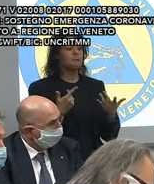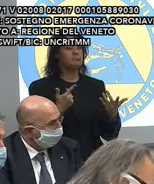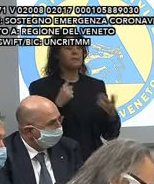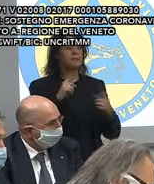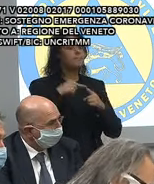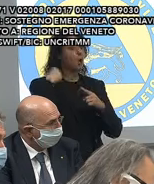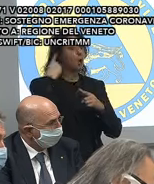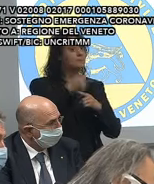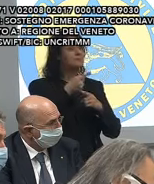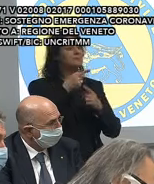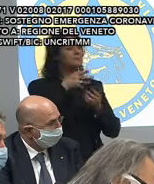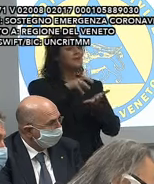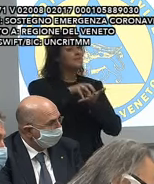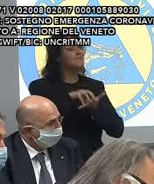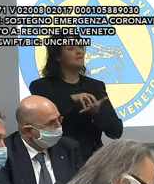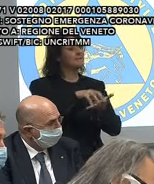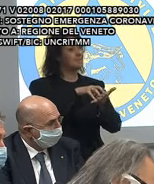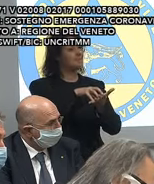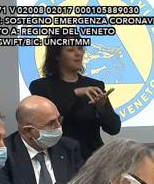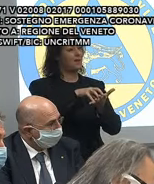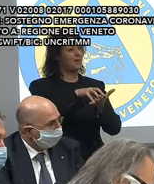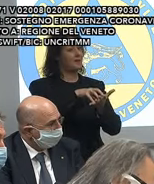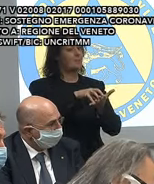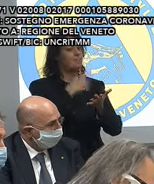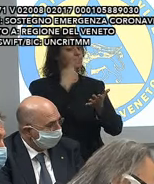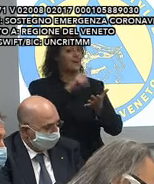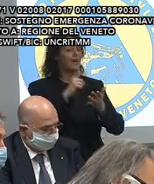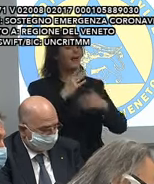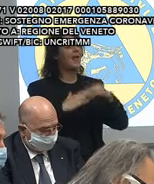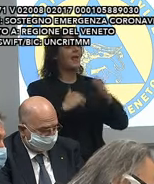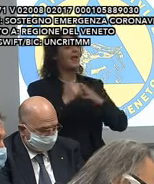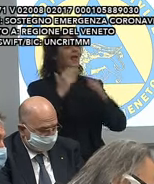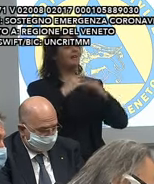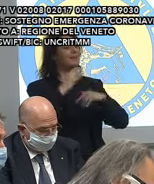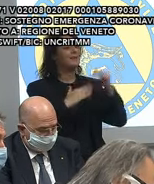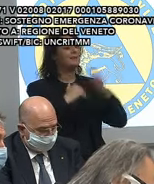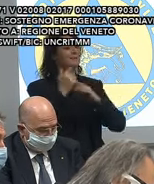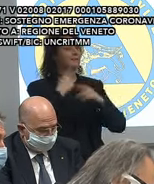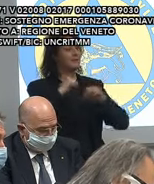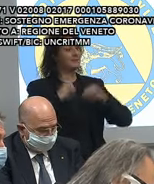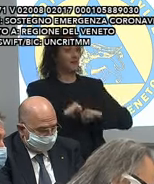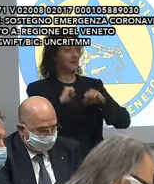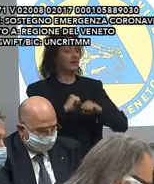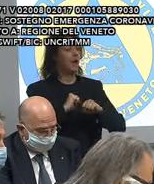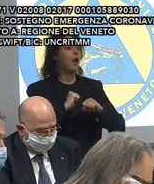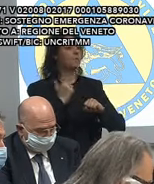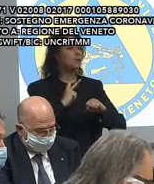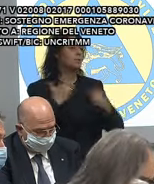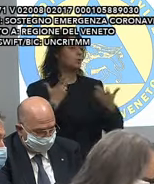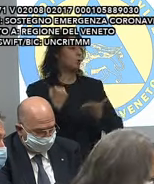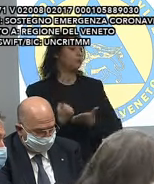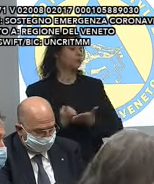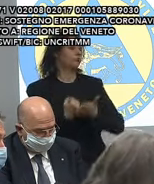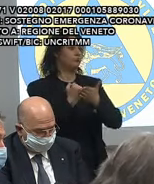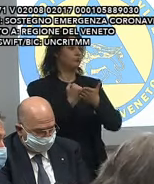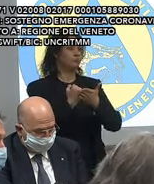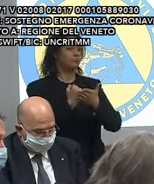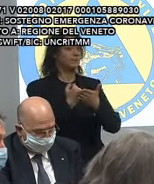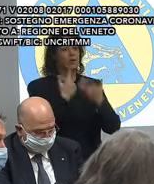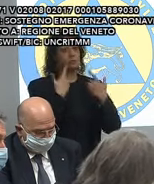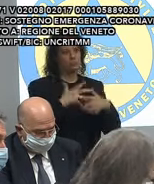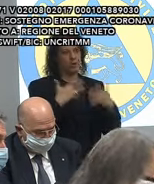investimenti di natura di edilizia sanitaria siano assolutamente sostenuti, ma questa è una considerazione che abbiamo sempre fatto